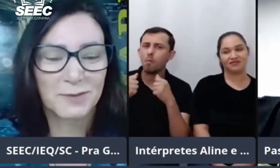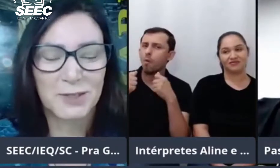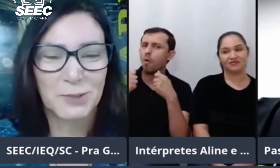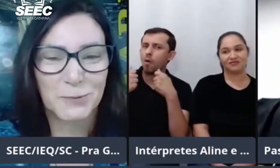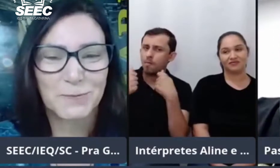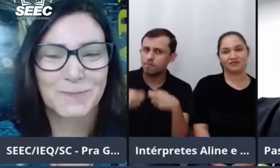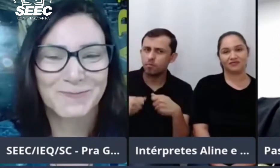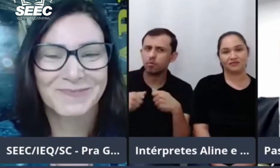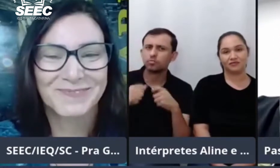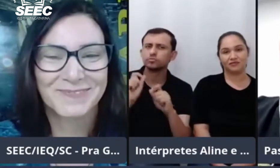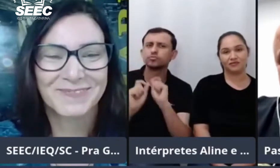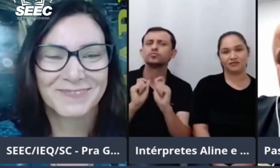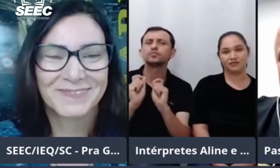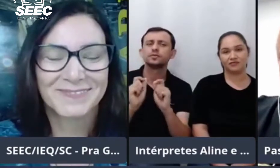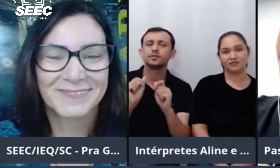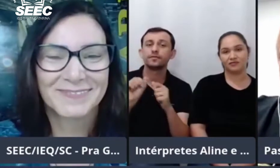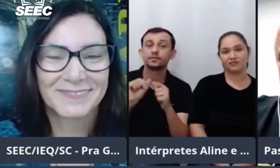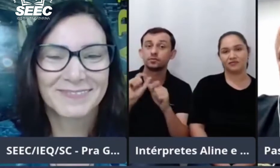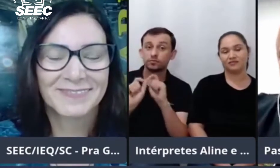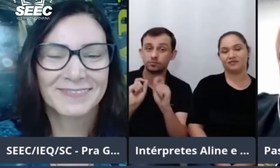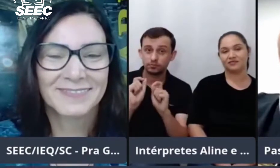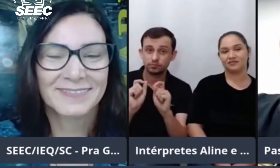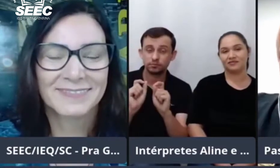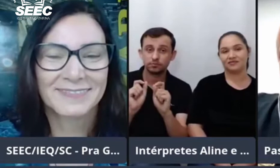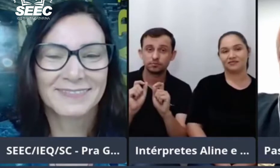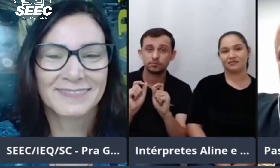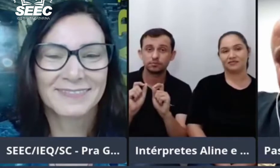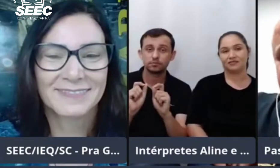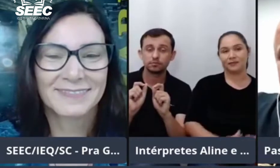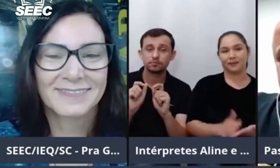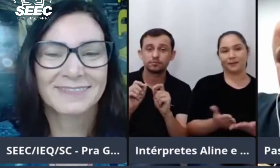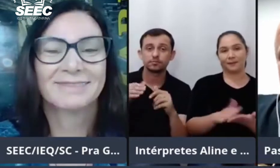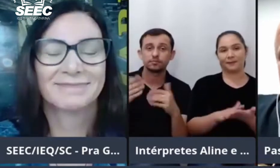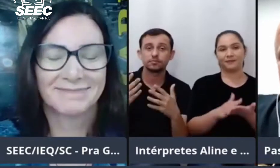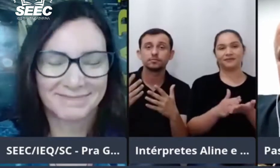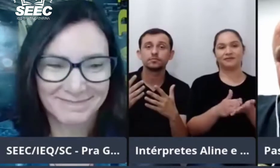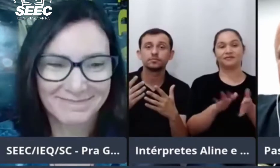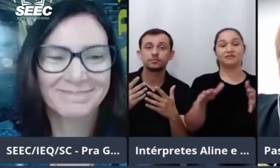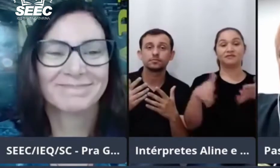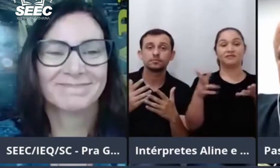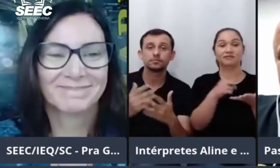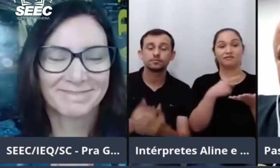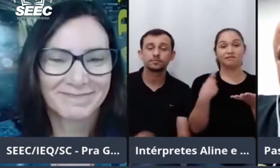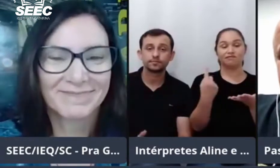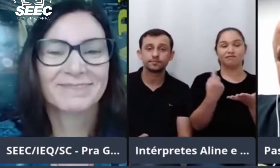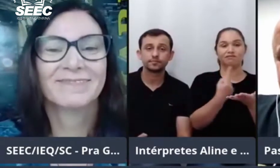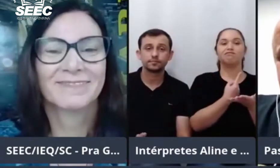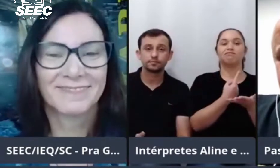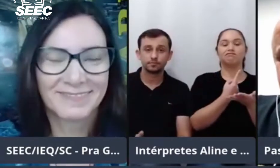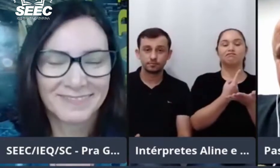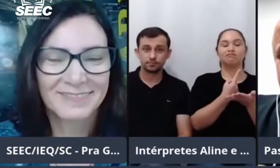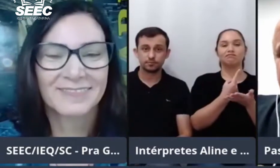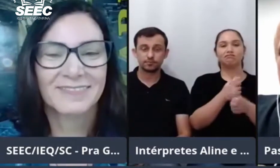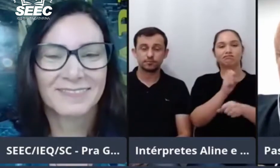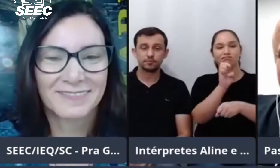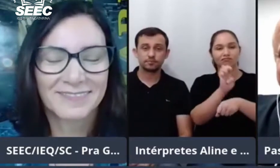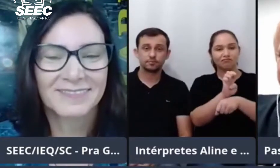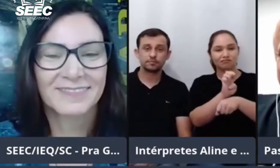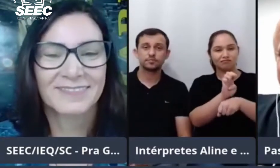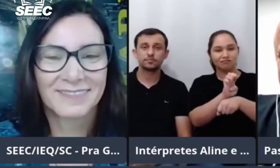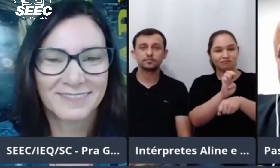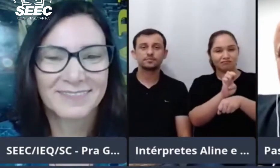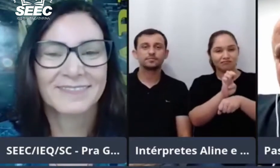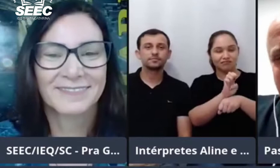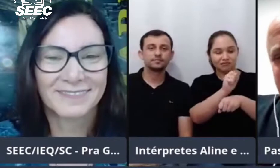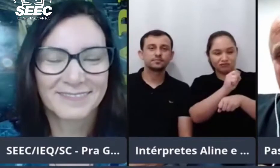isso. Digo de passagem que nos colocamos à disposição também, né, pastora? Todo o Estado, né, com certeza pode contar conosco, né?